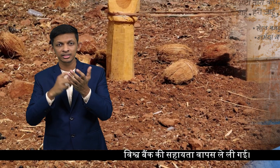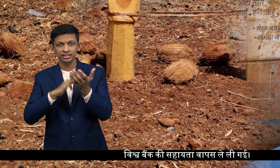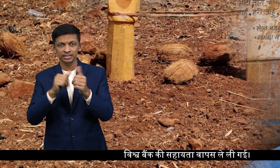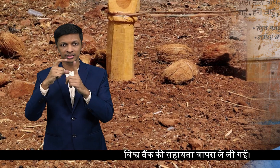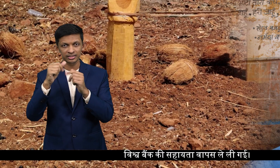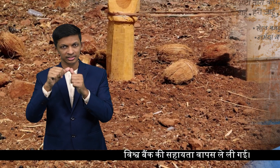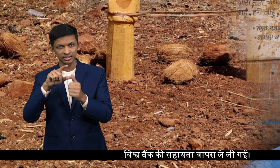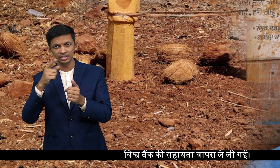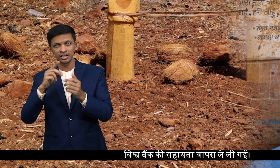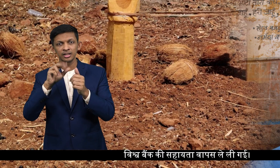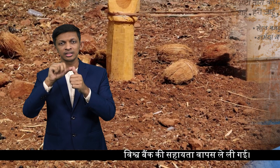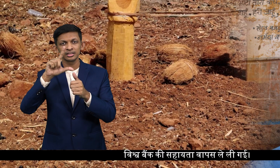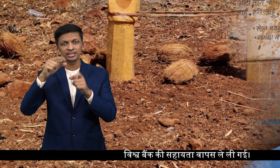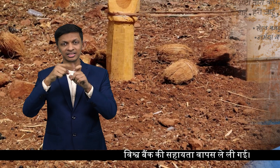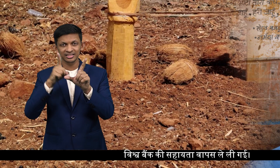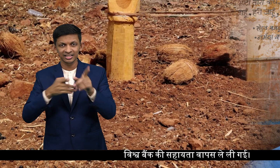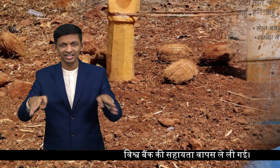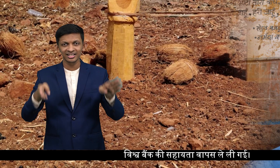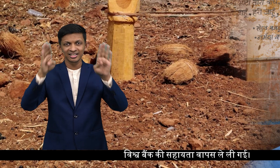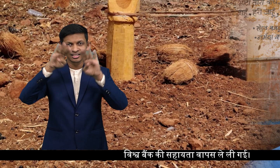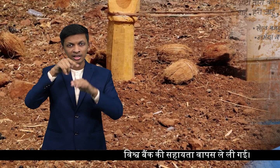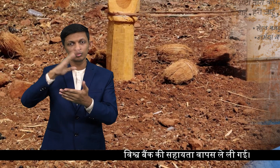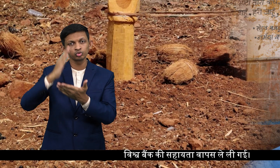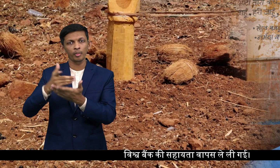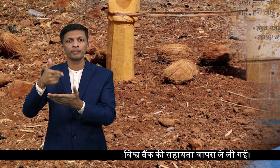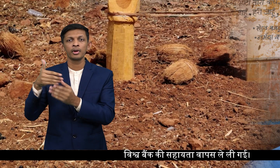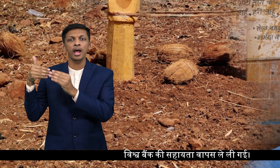विश्व बैंक की सहायता वापस ले ली गई।